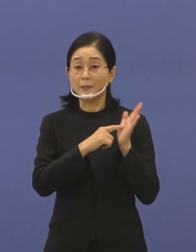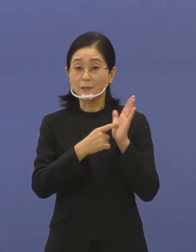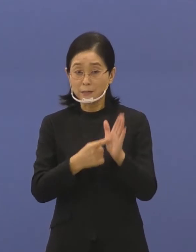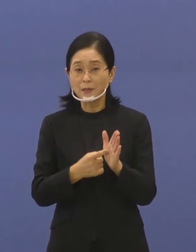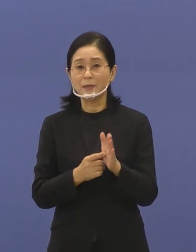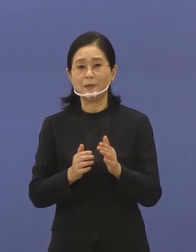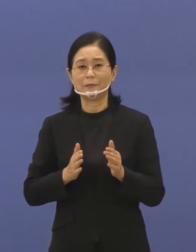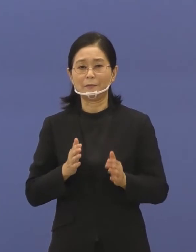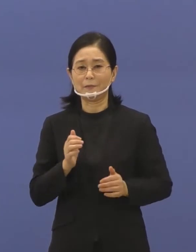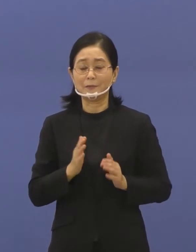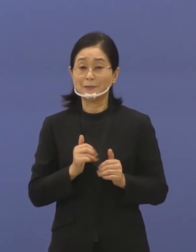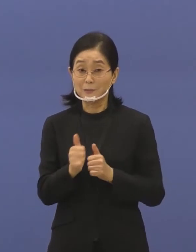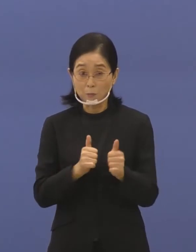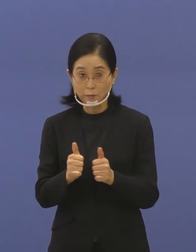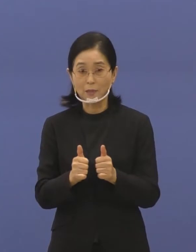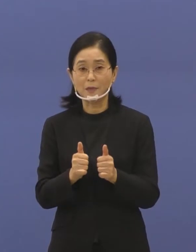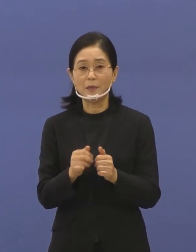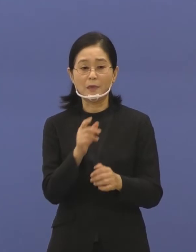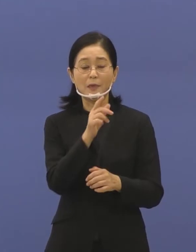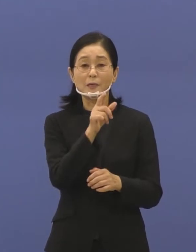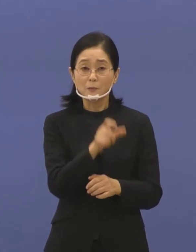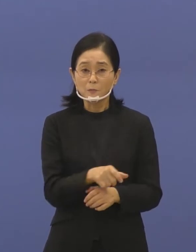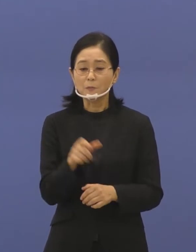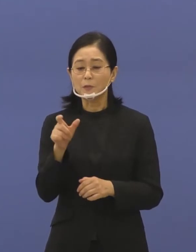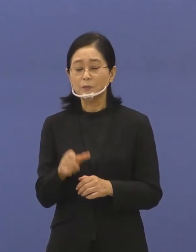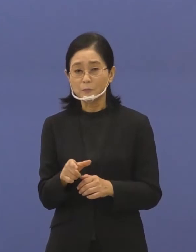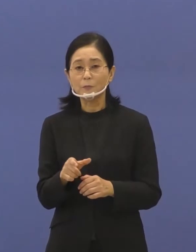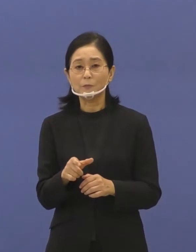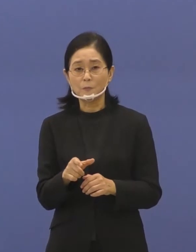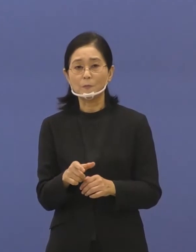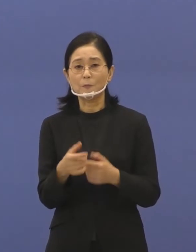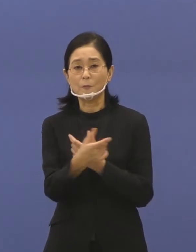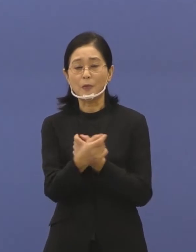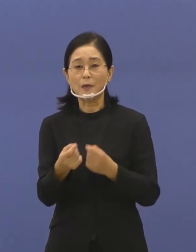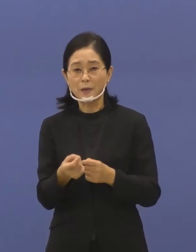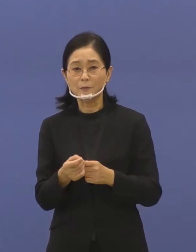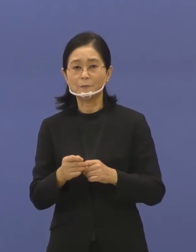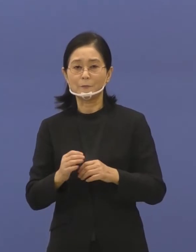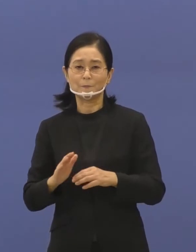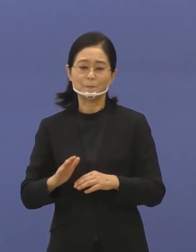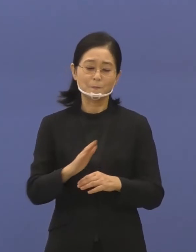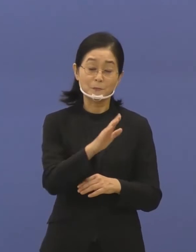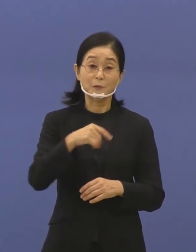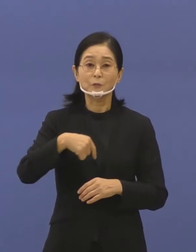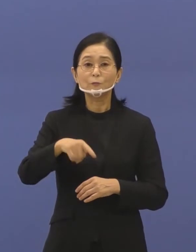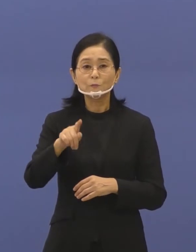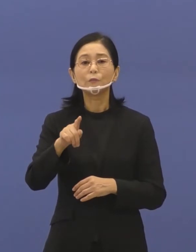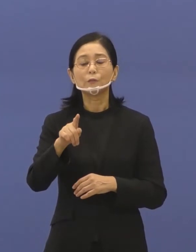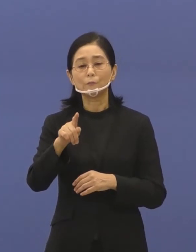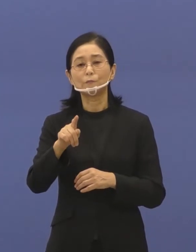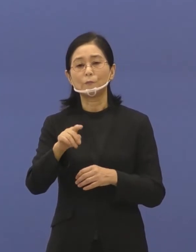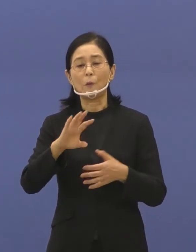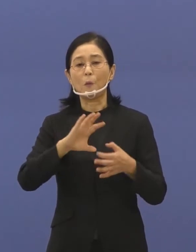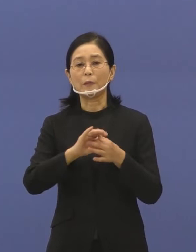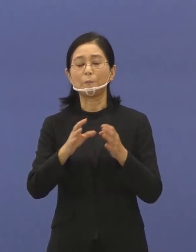って人間としてお互いを高め合っていくっていう、そういうオリンピックの趣旨